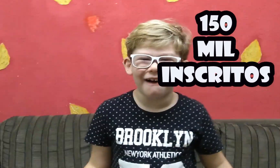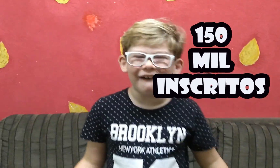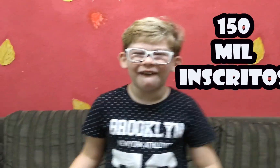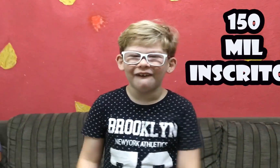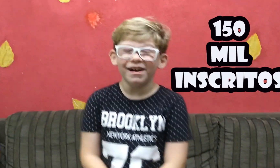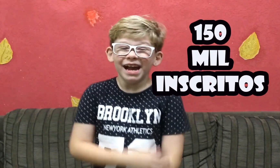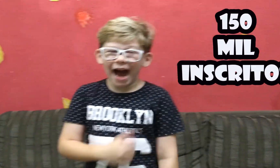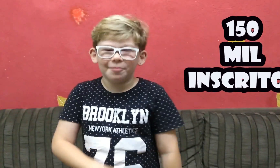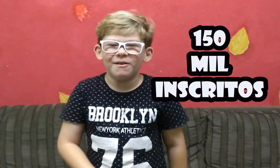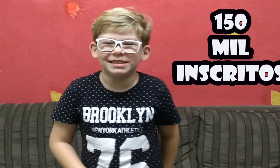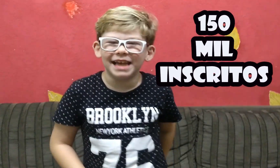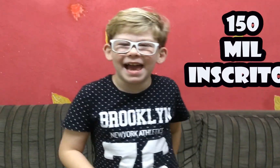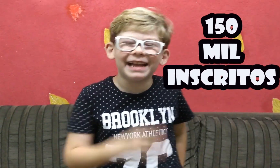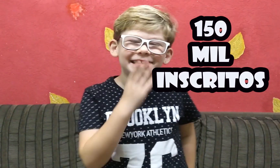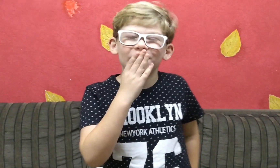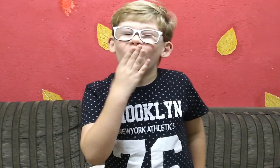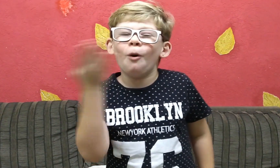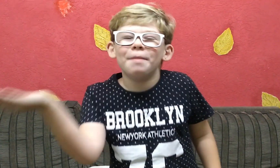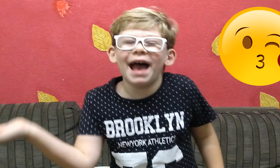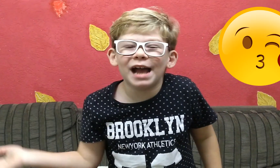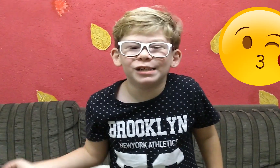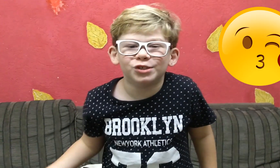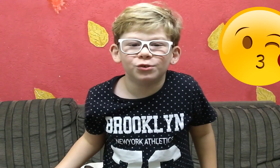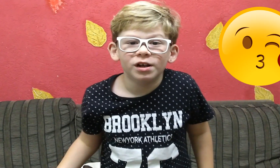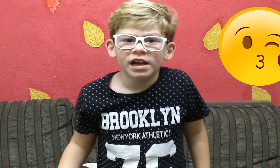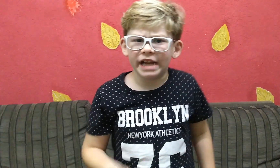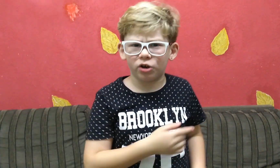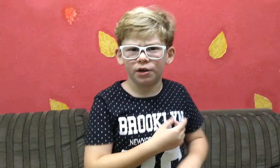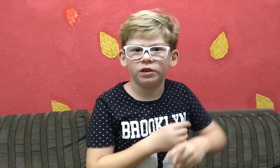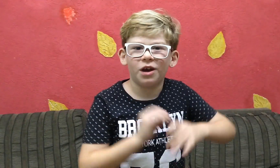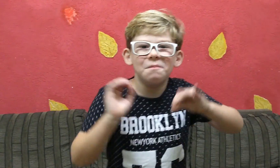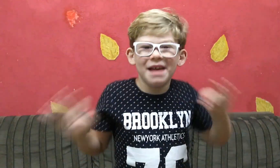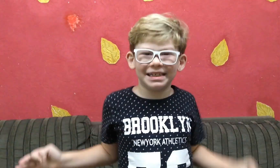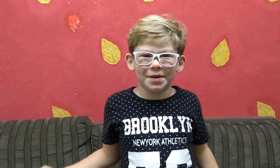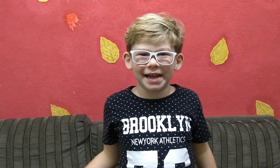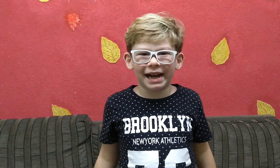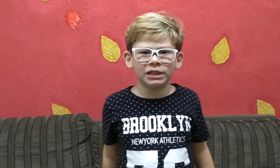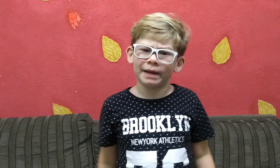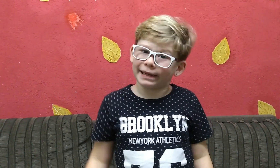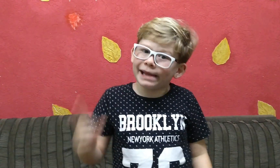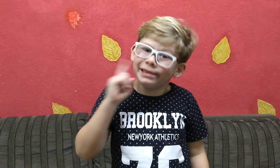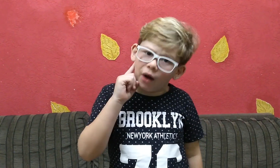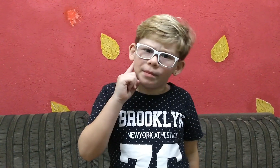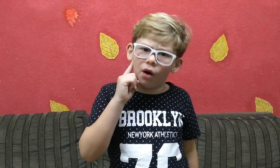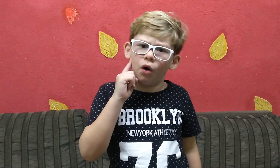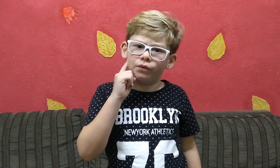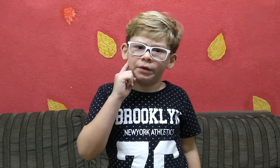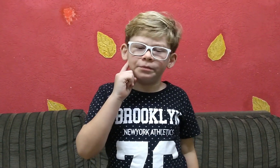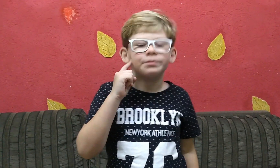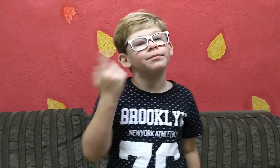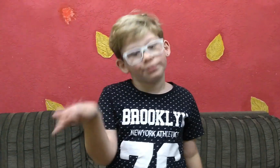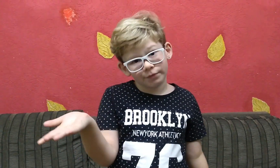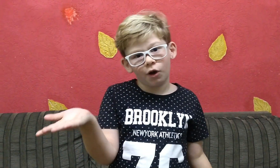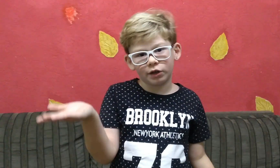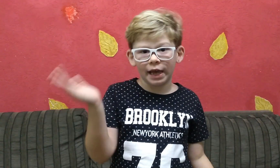Amo vocês Um beijo E agora eu vou dar o mesmo recado Pra quem não me ouve Ok?